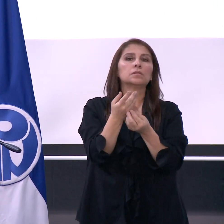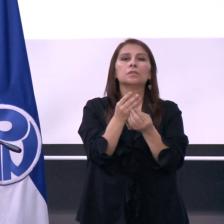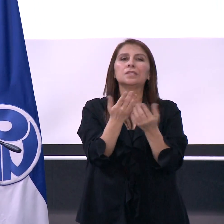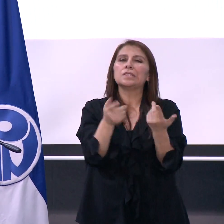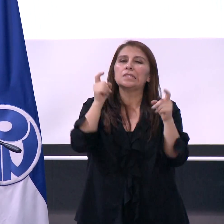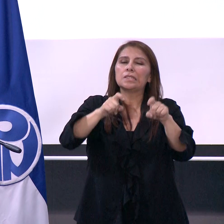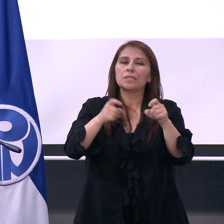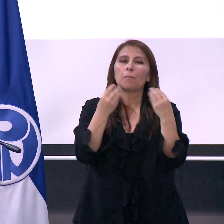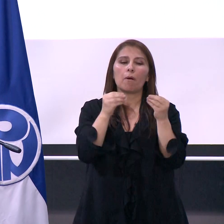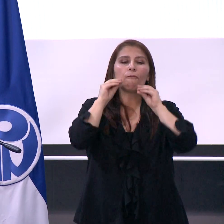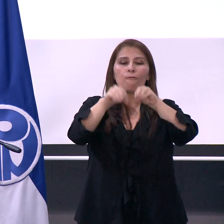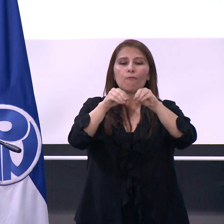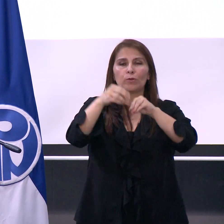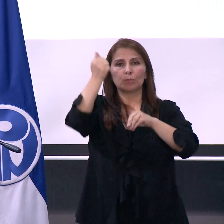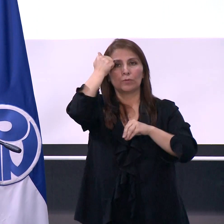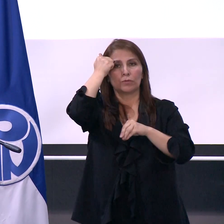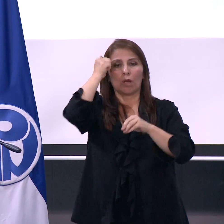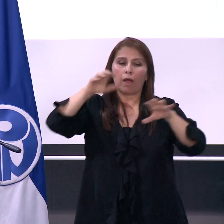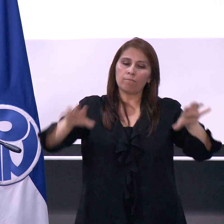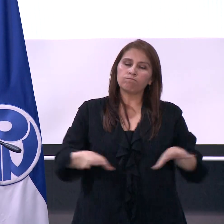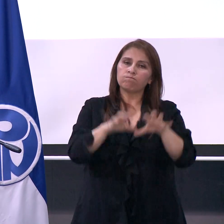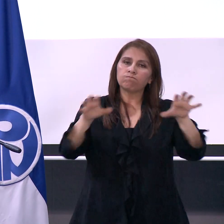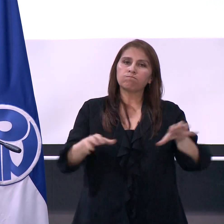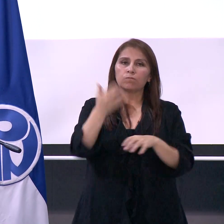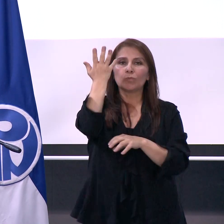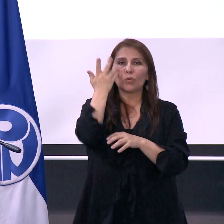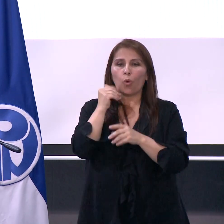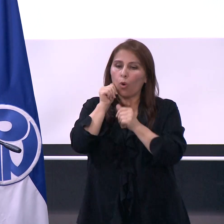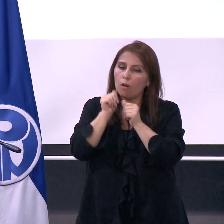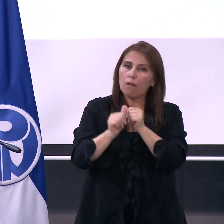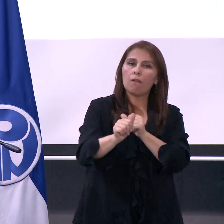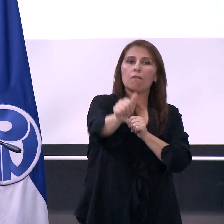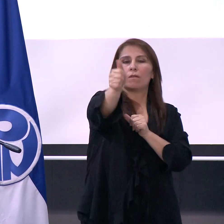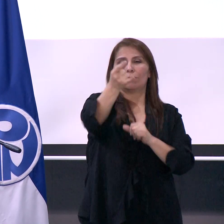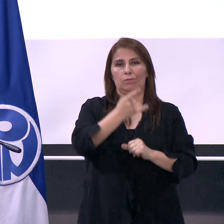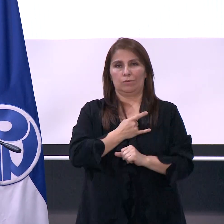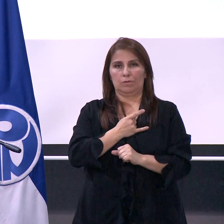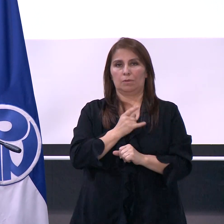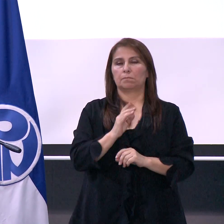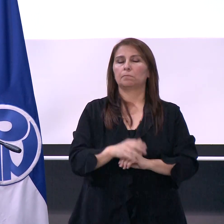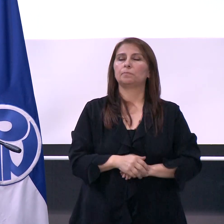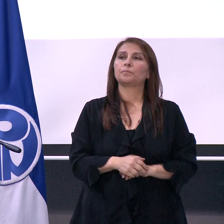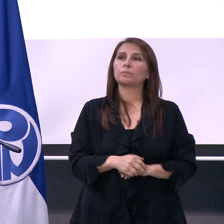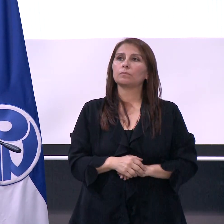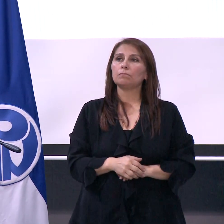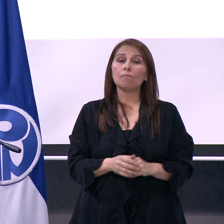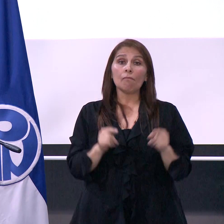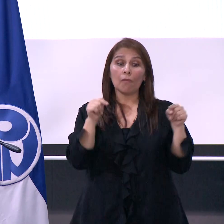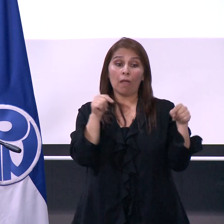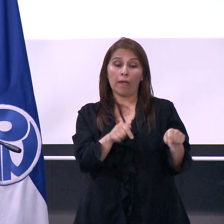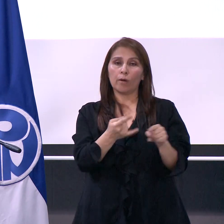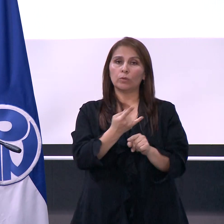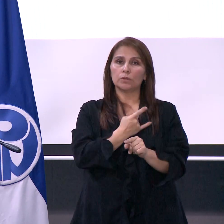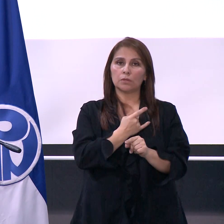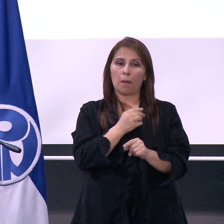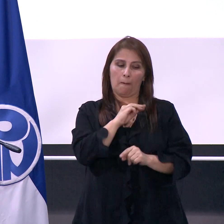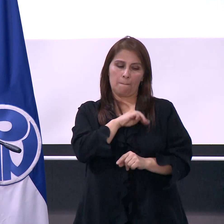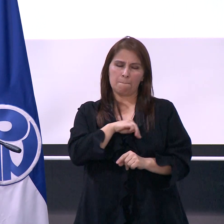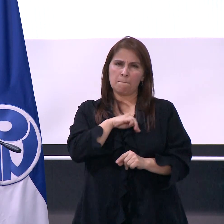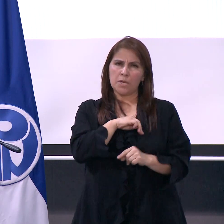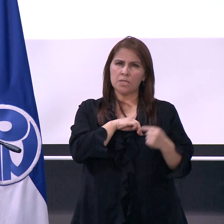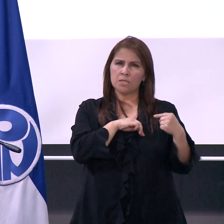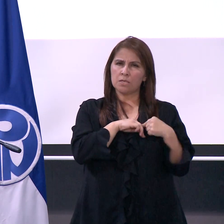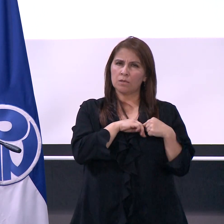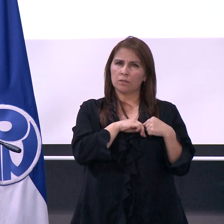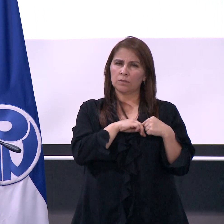y en la actividad cotidiana de la universidad es una universidad cuya misión está estrecha y